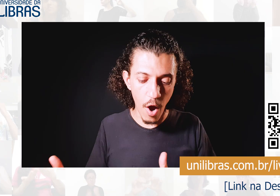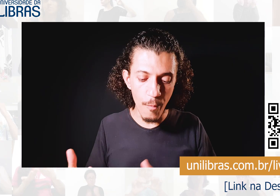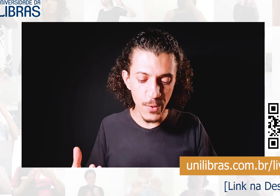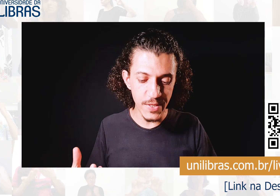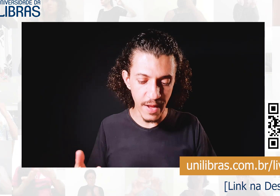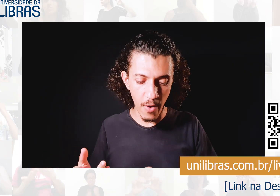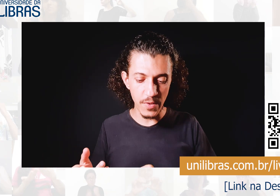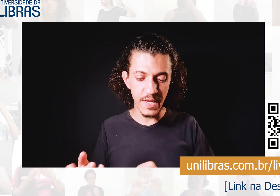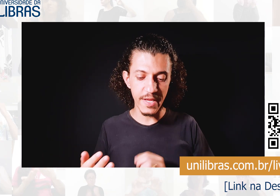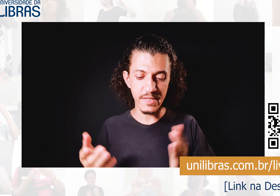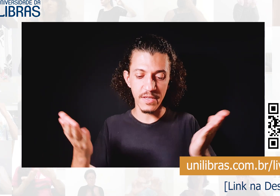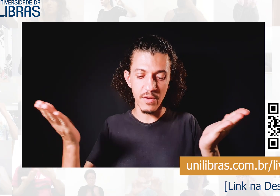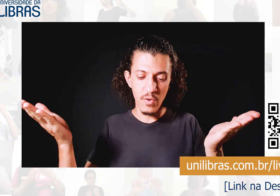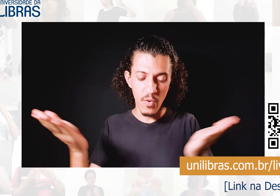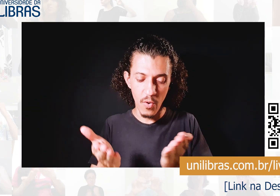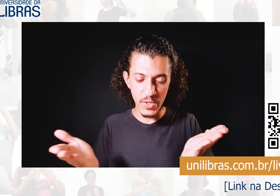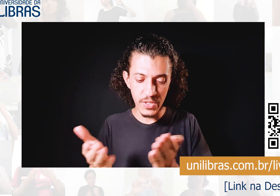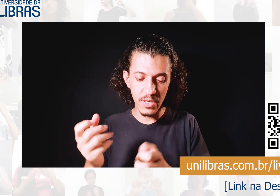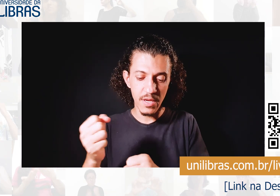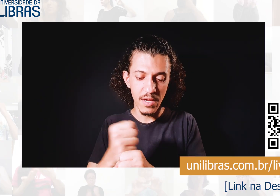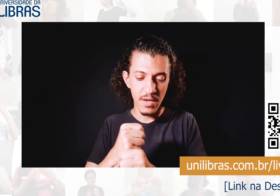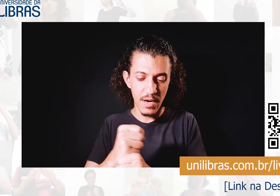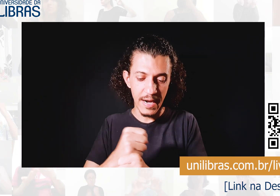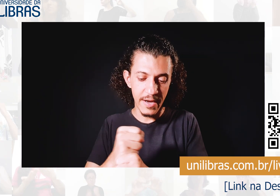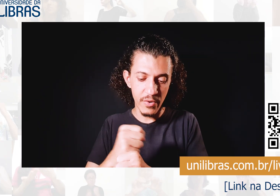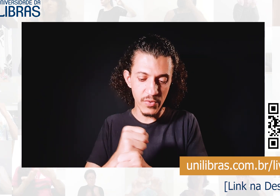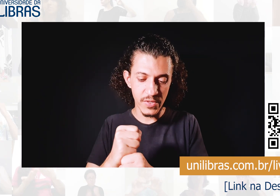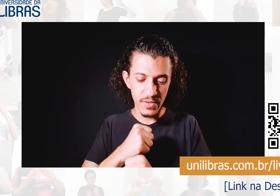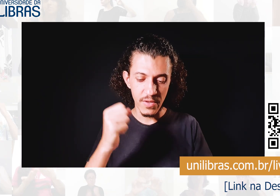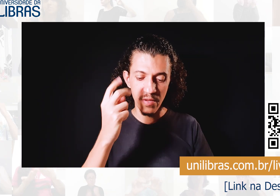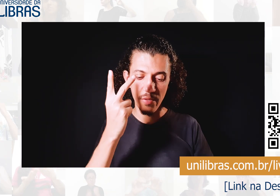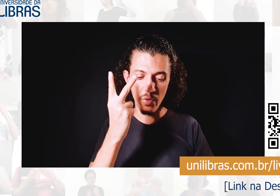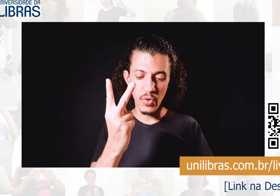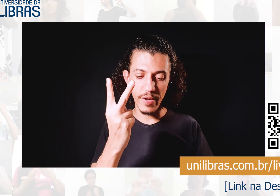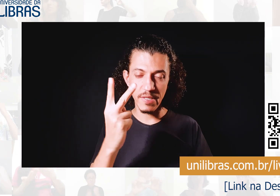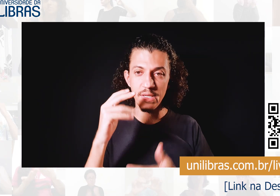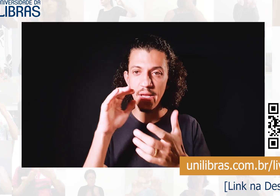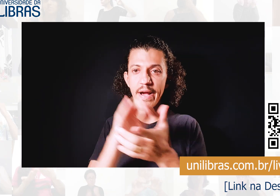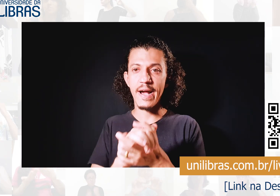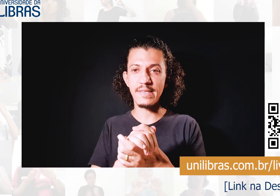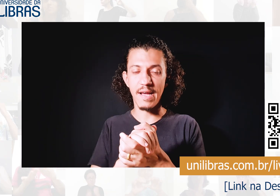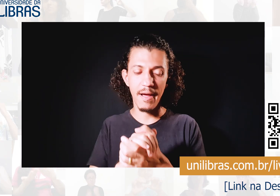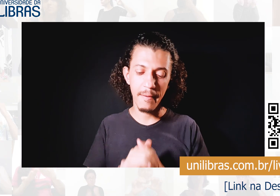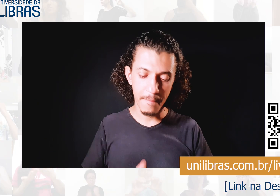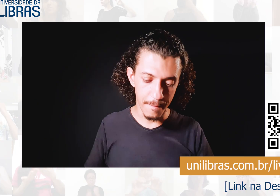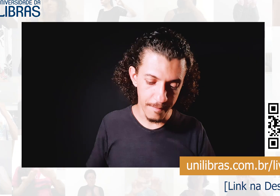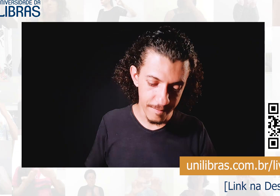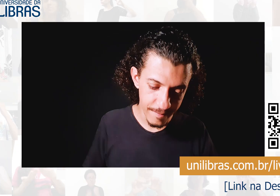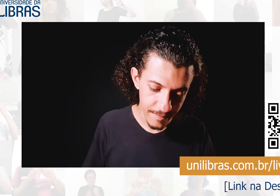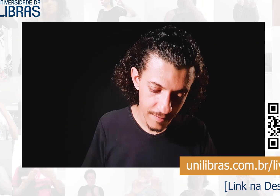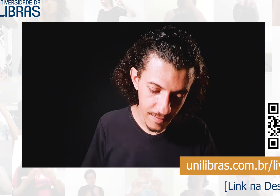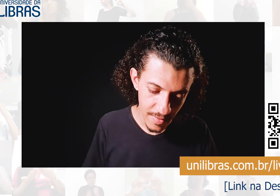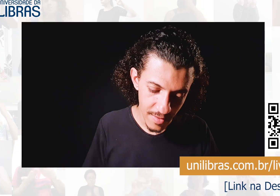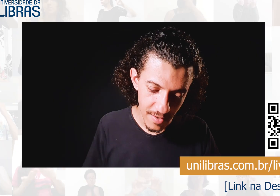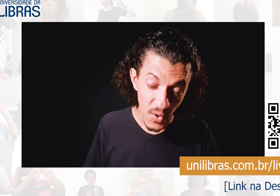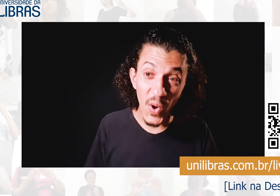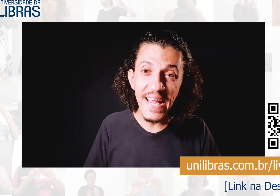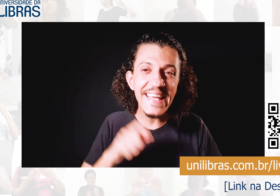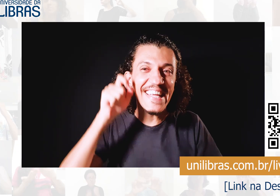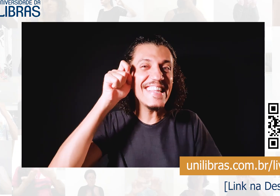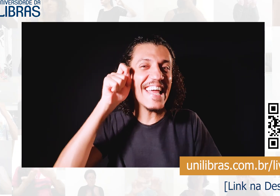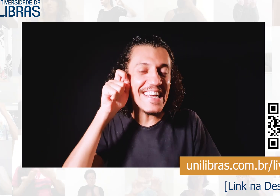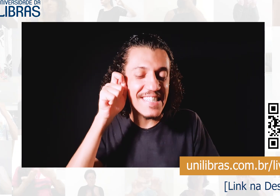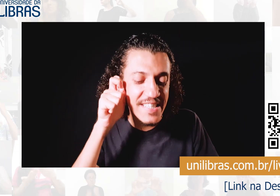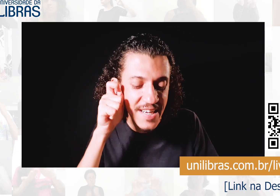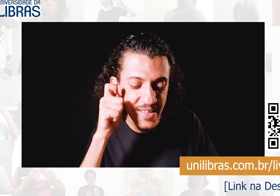traduzir sinal por sinal, seria assim: hoje, anos, 2, casar.